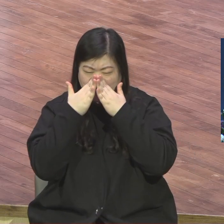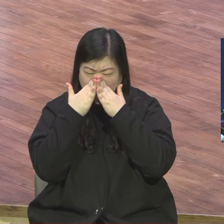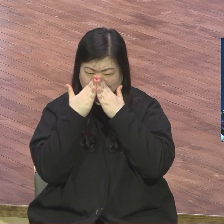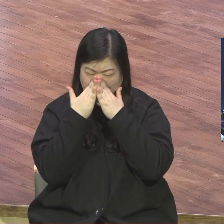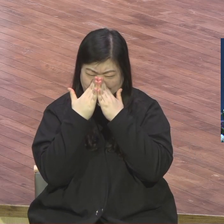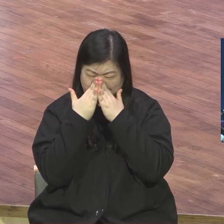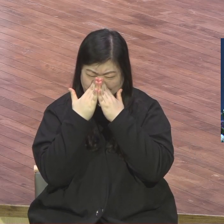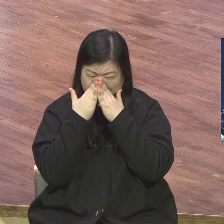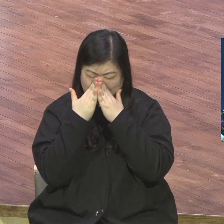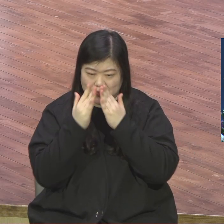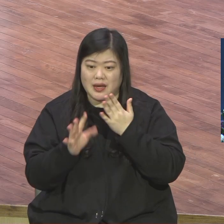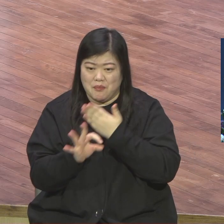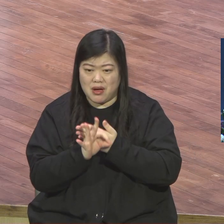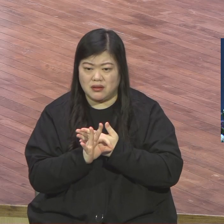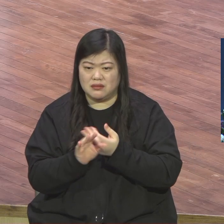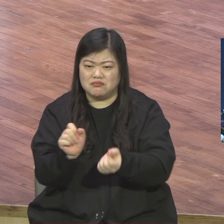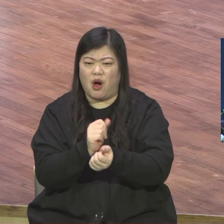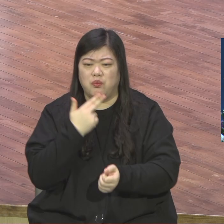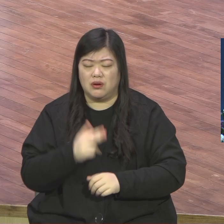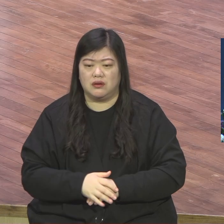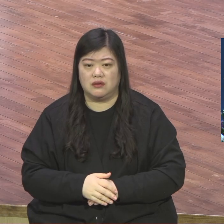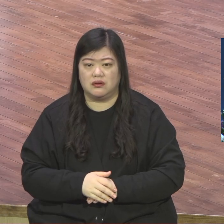그러니까 다 나오세요.